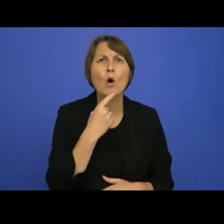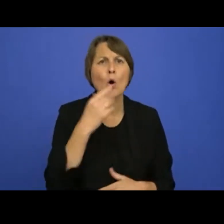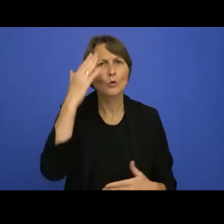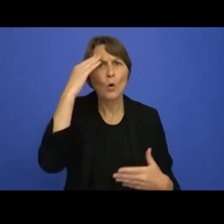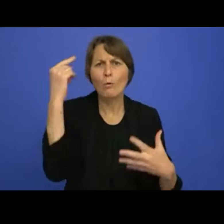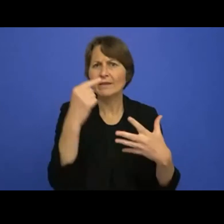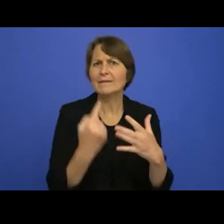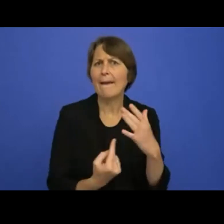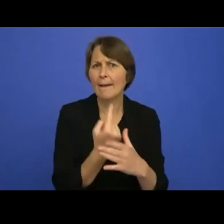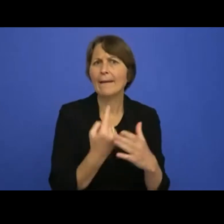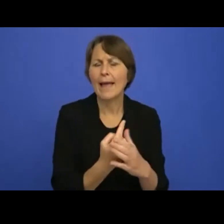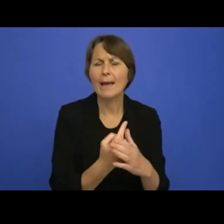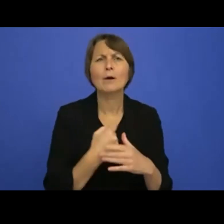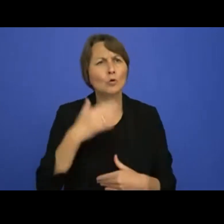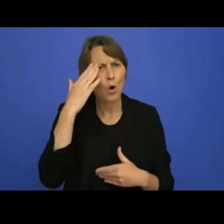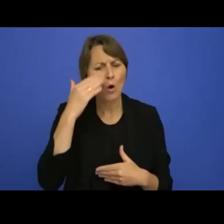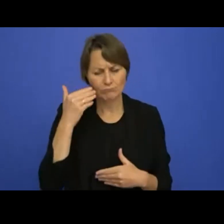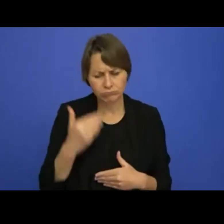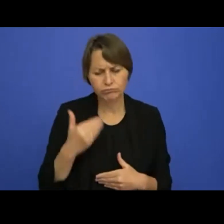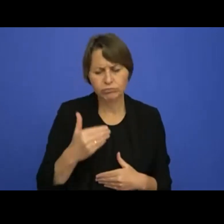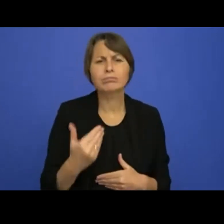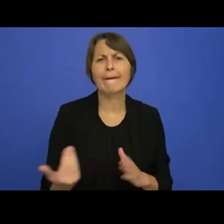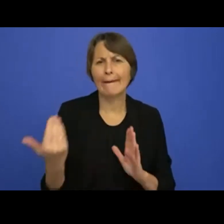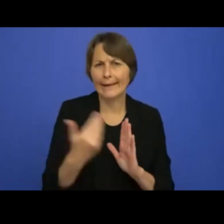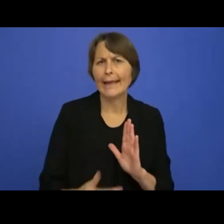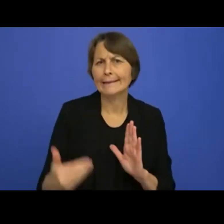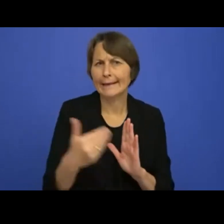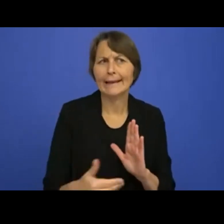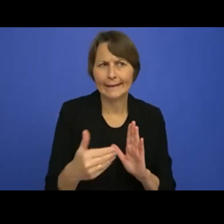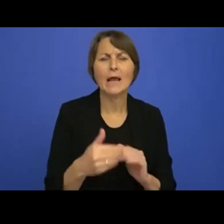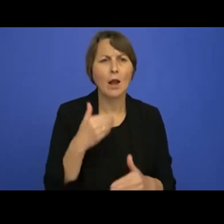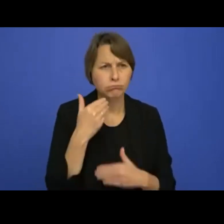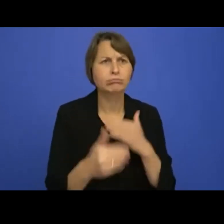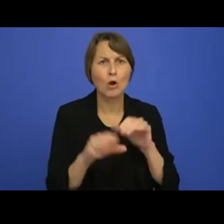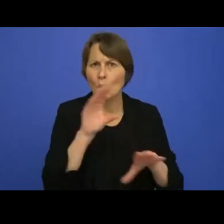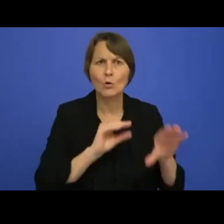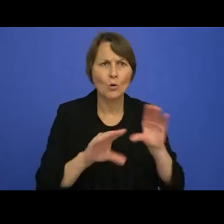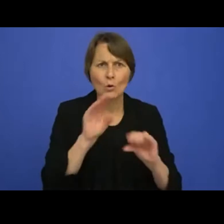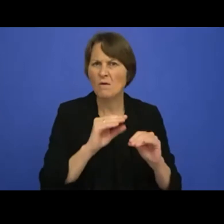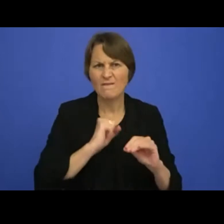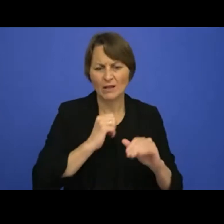prévisibilité pour les enfants. Et c'est là la clé pour